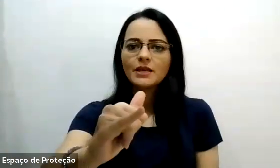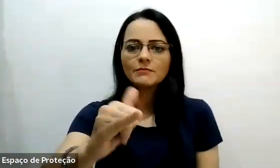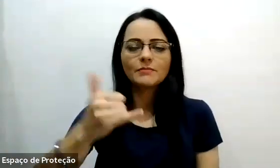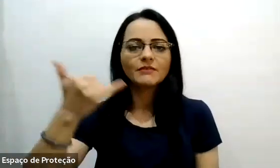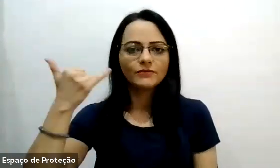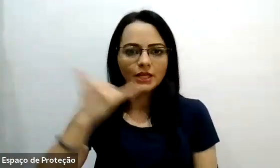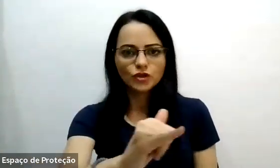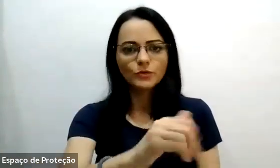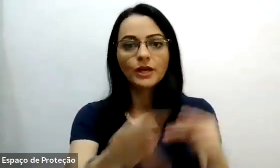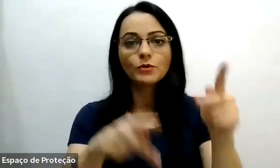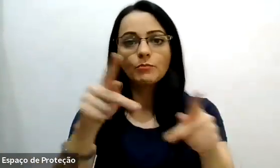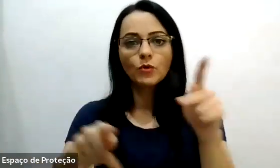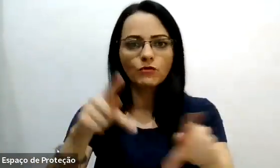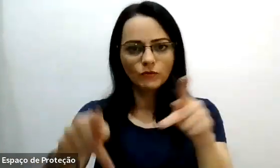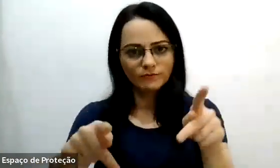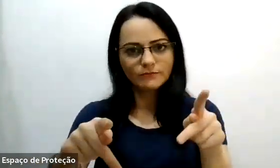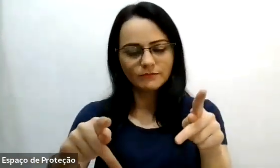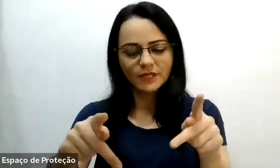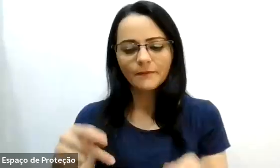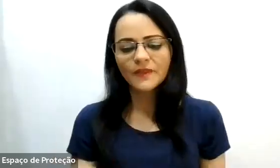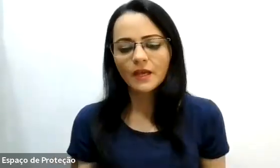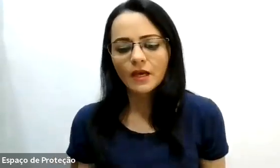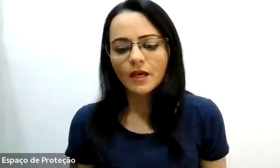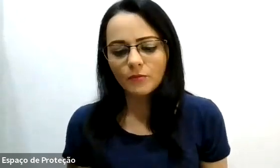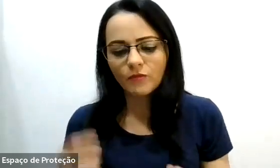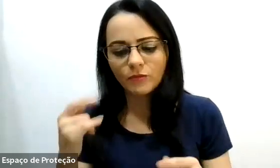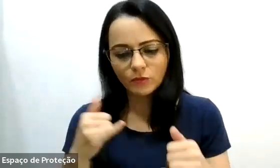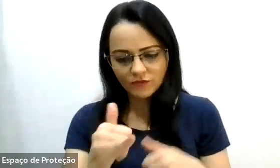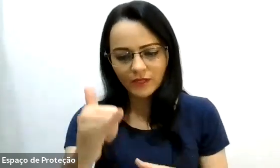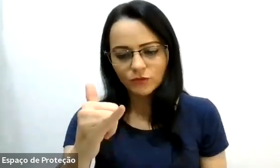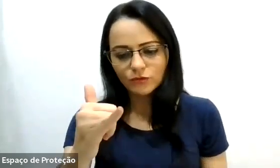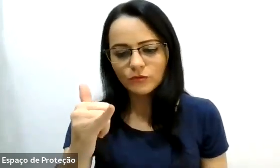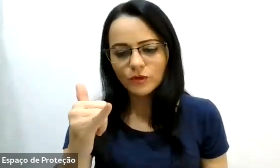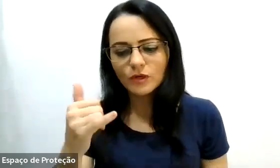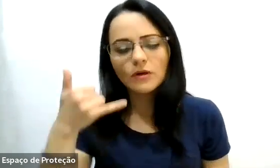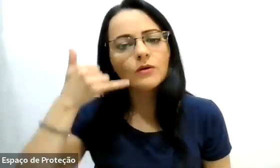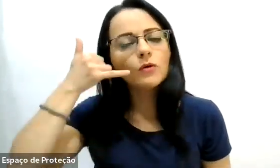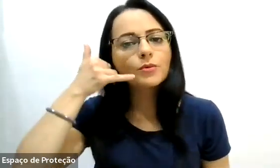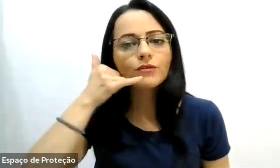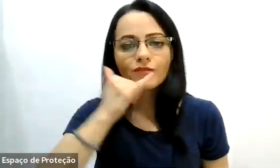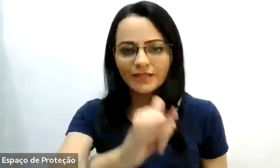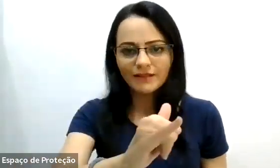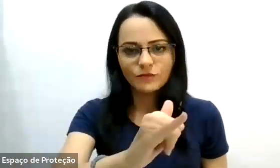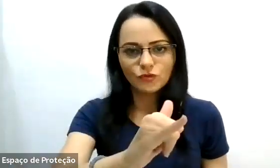quem? Para frente, porque é para o povo, tá? Deus falou, o profeta avisou.